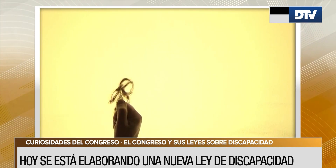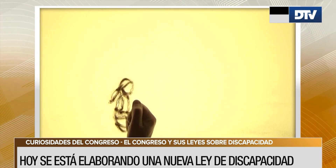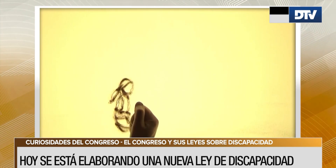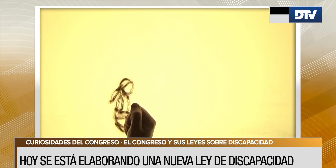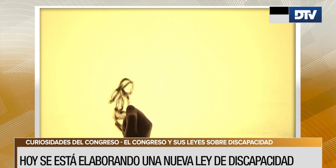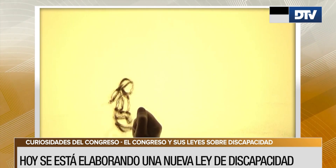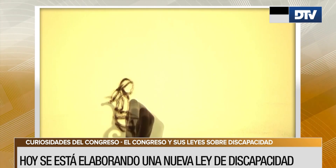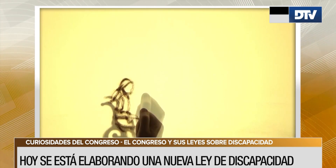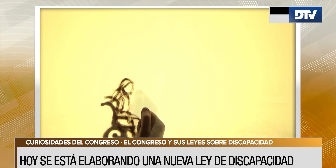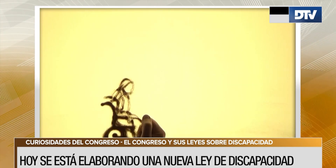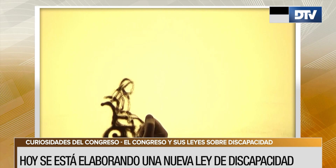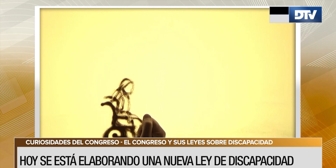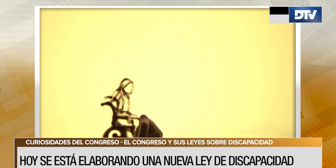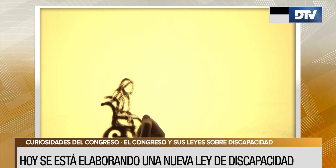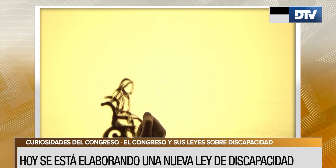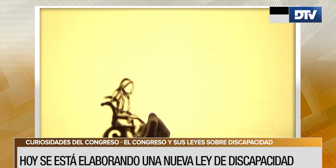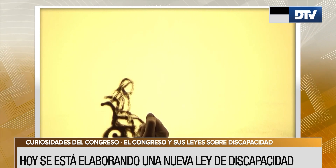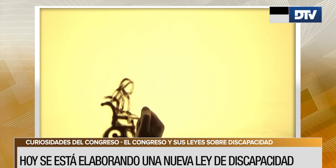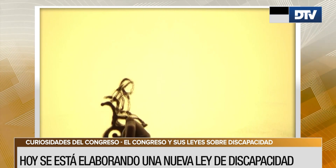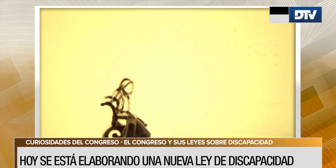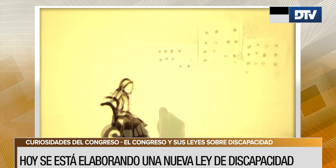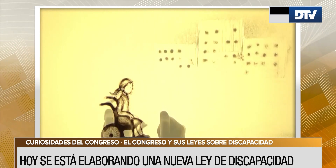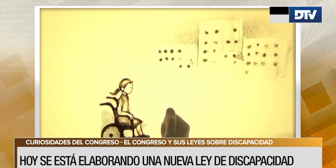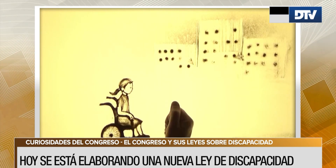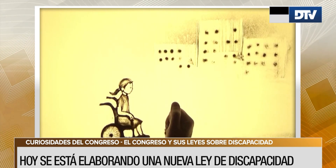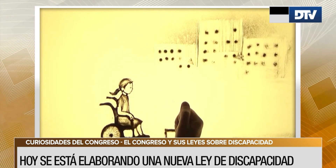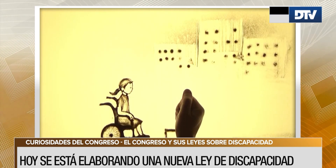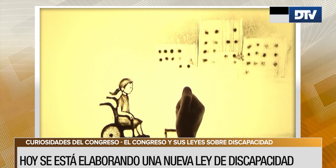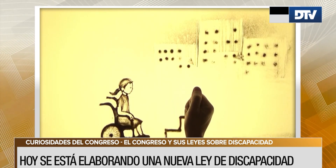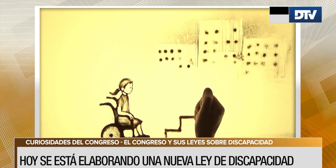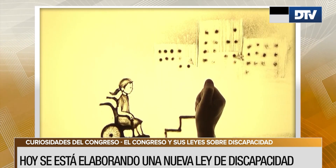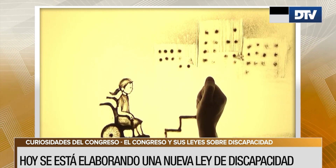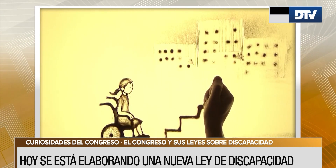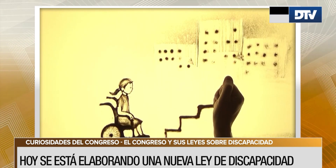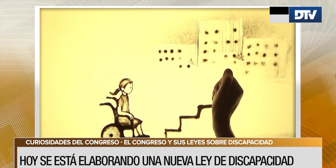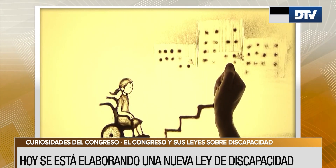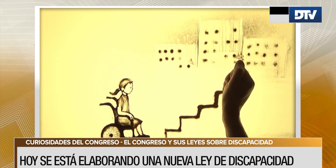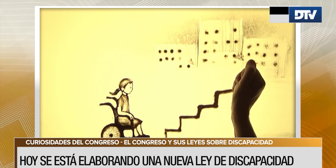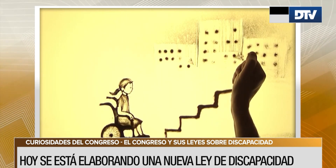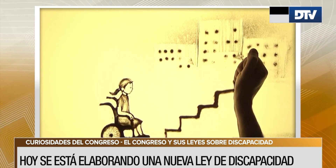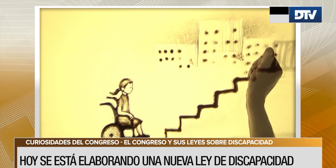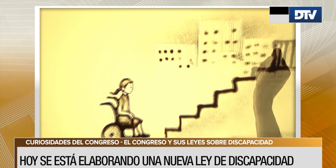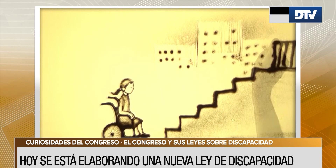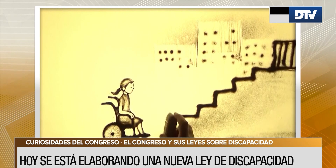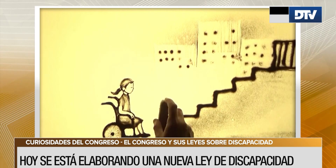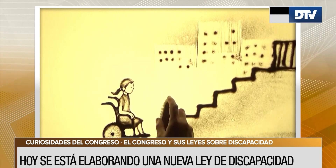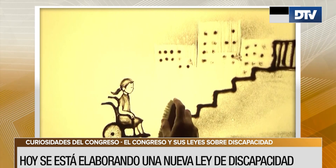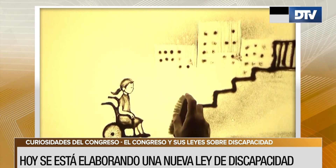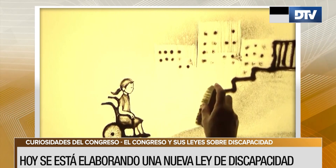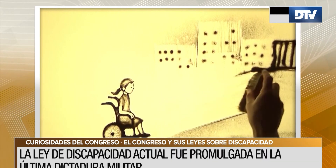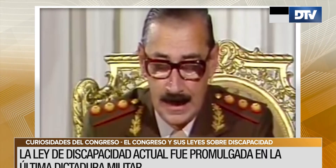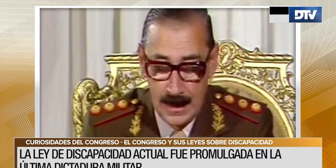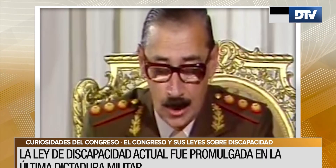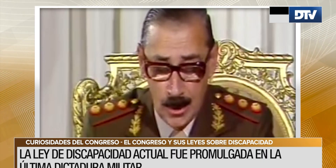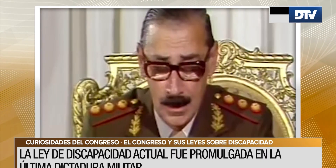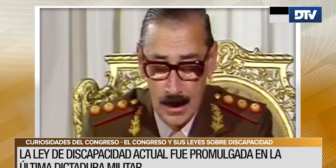la 22.431, fue sancionada y promulgada el 16 de marzo de